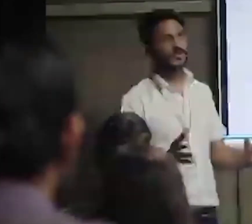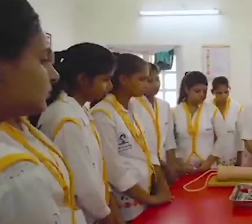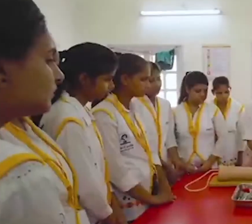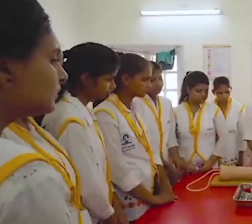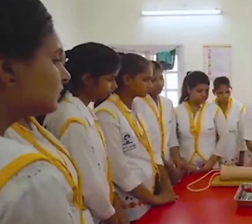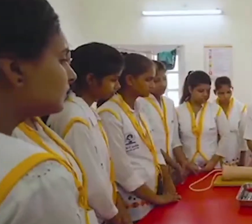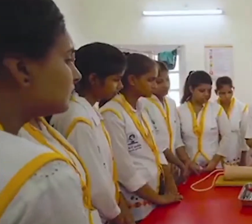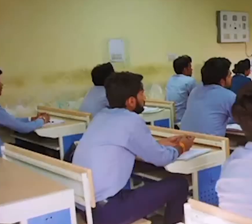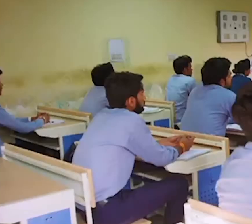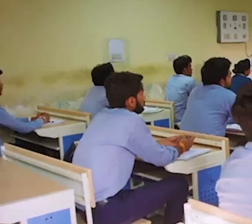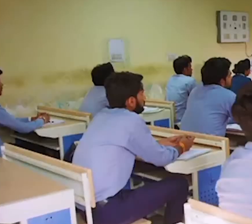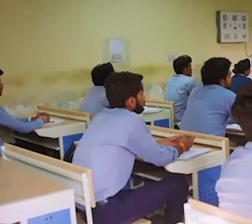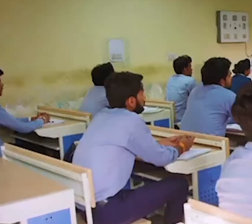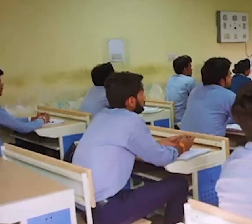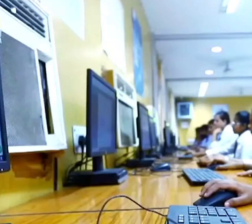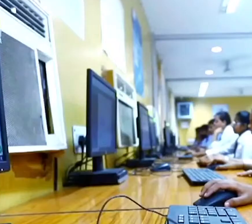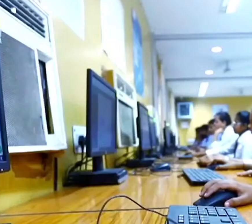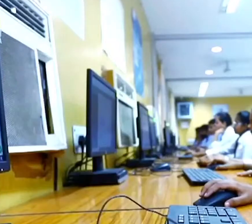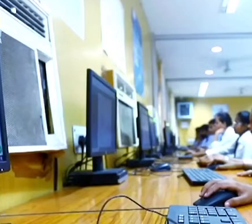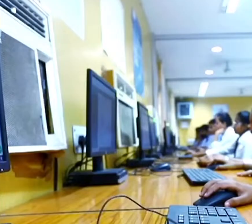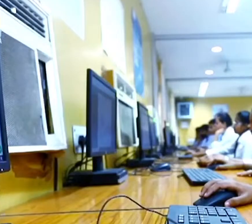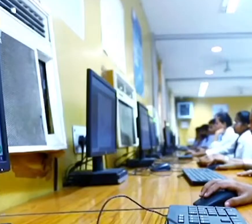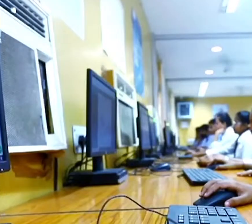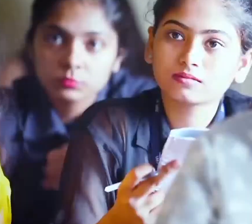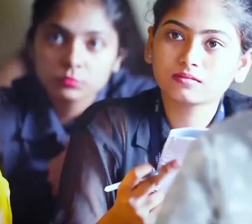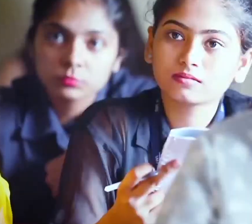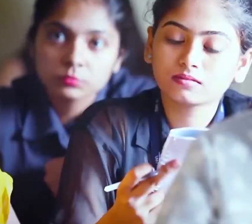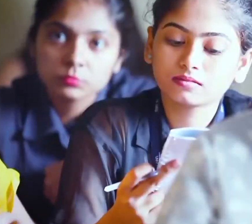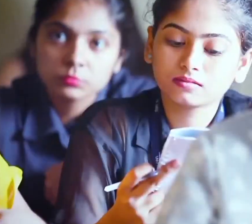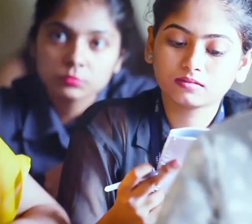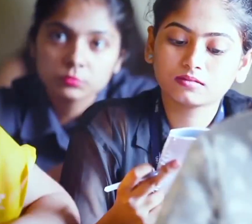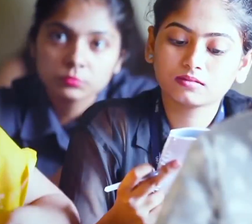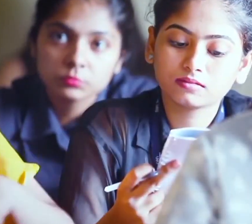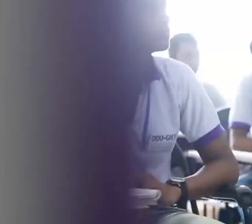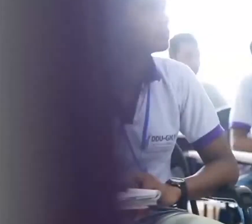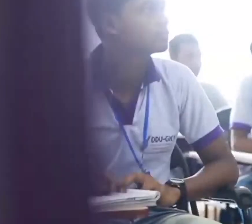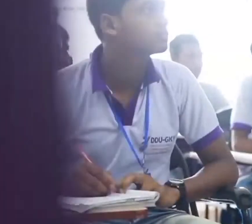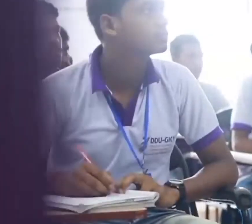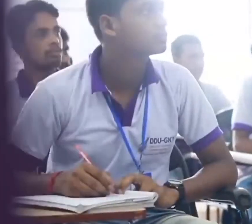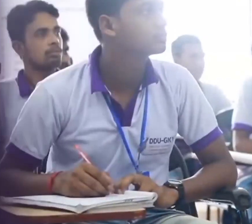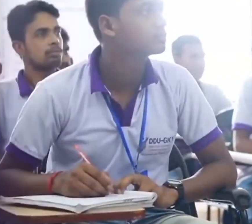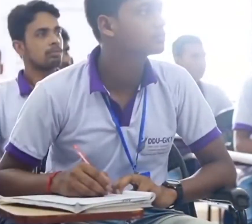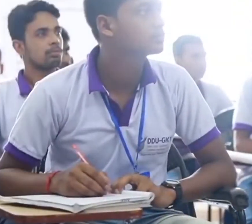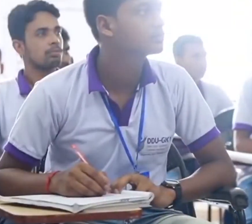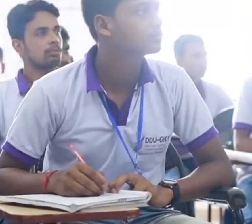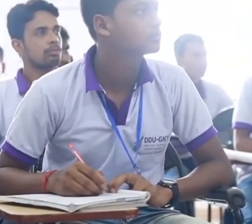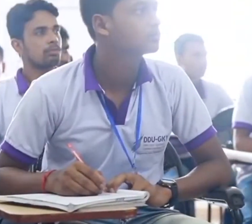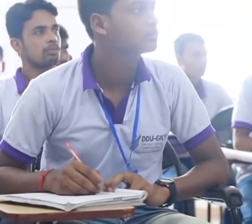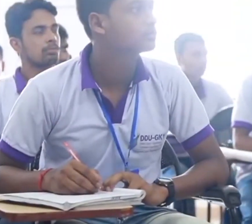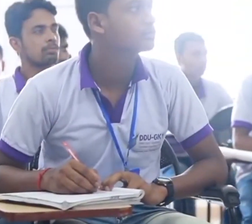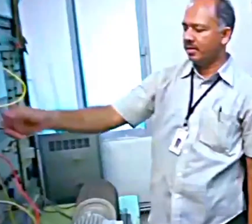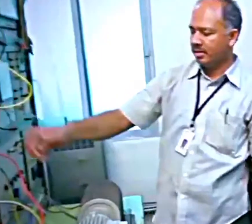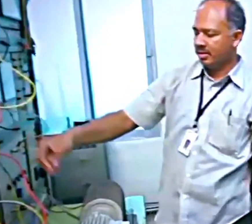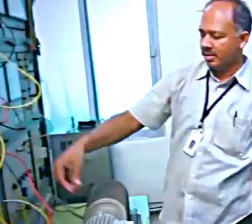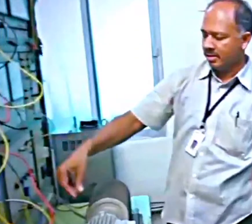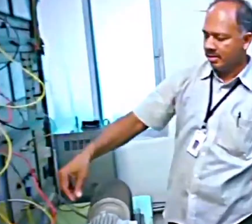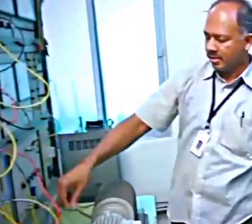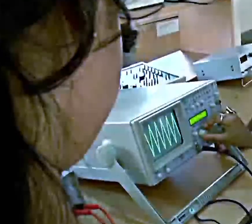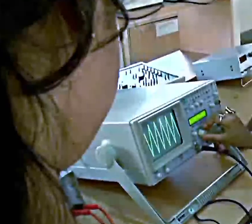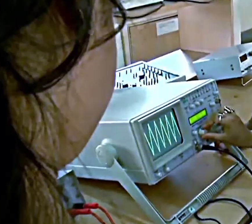विकास, गुणात्मक सुधार और विनियमन के लिए जिम्मेदार संस्था है, जो विभिन्न संस्थाओं व मूल्यांकन एजेंसियों को मान्यता